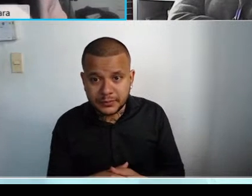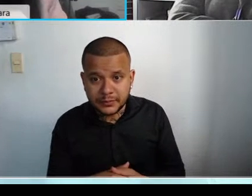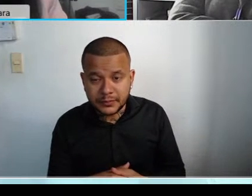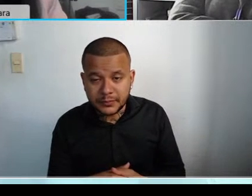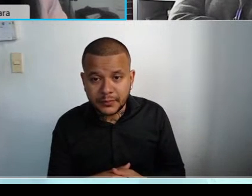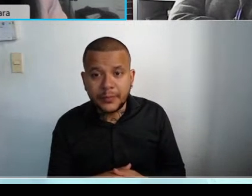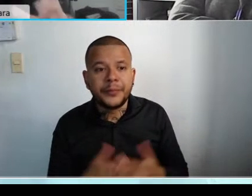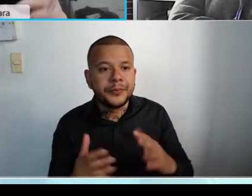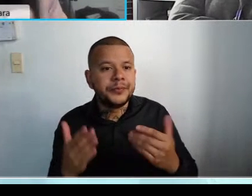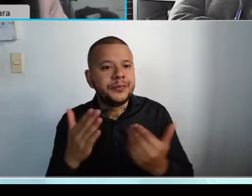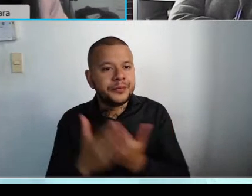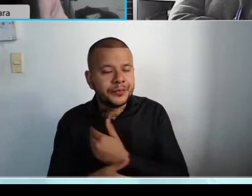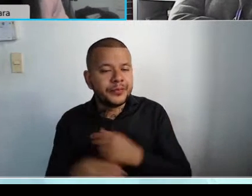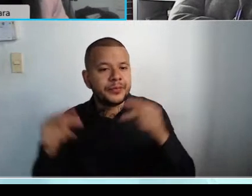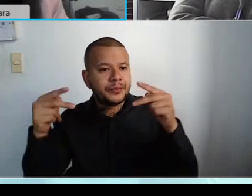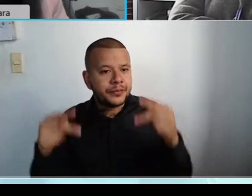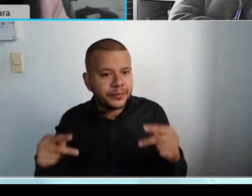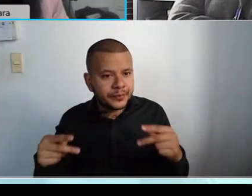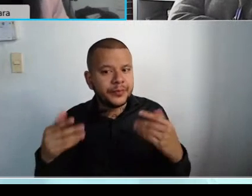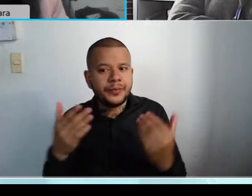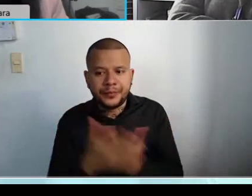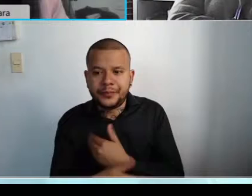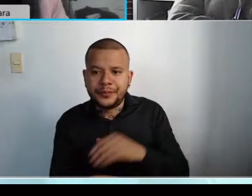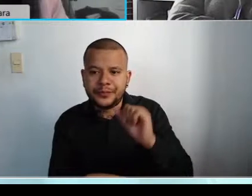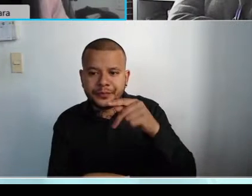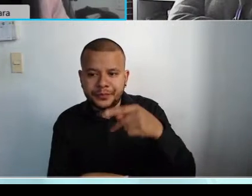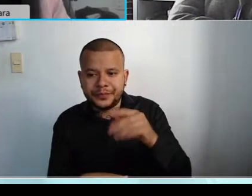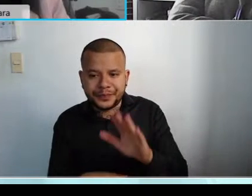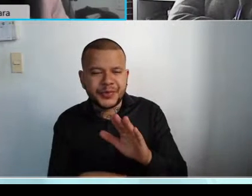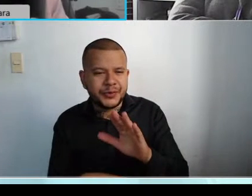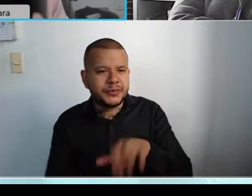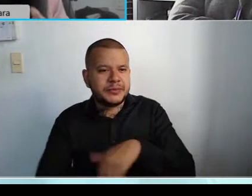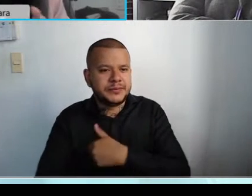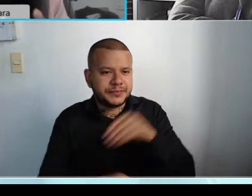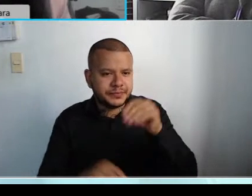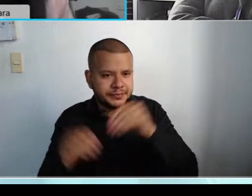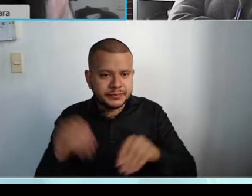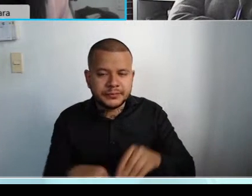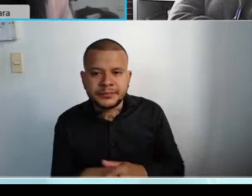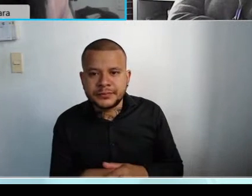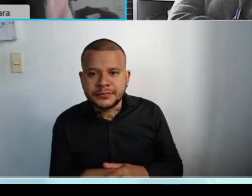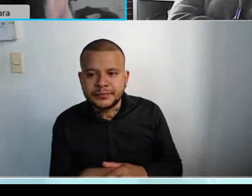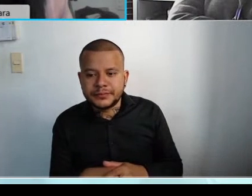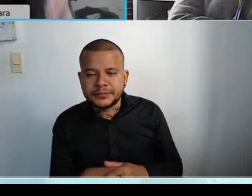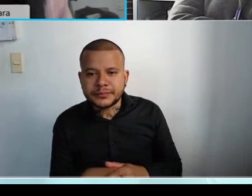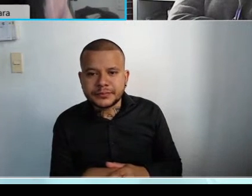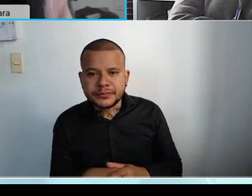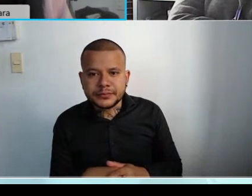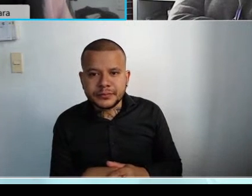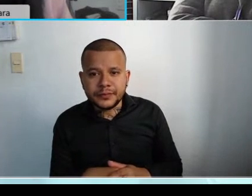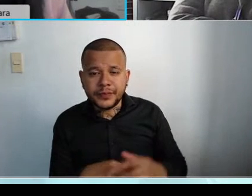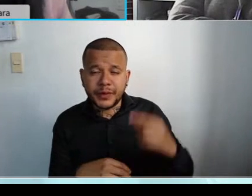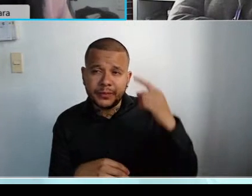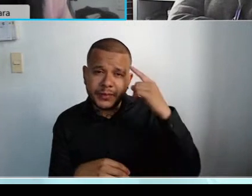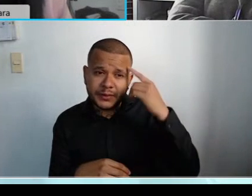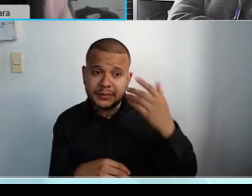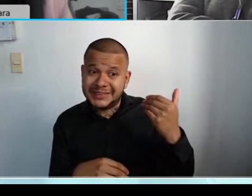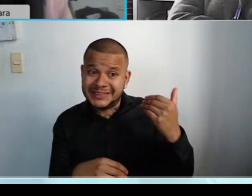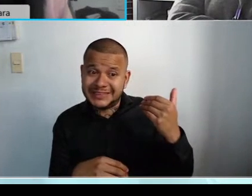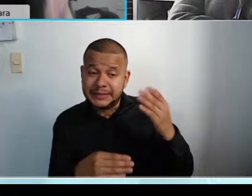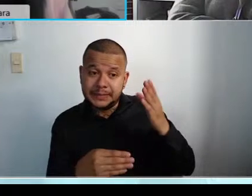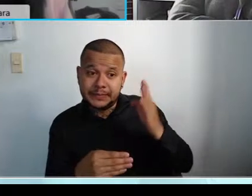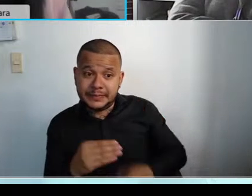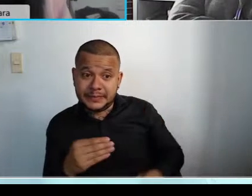en un nuevo software, en un nuevo aplicativo que el ministerio ha desarrollado. Y te puedo decir que a con corte al viernes de la